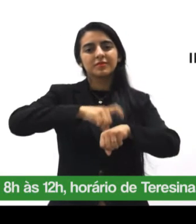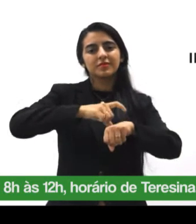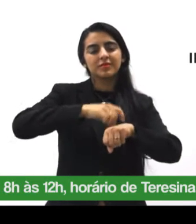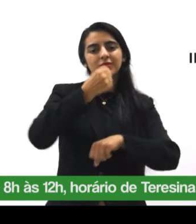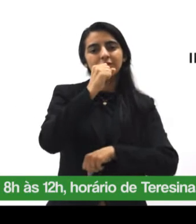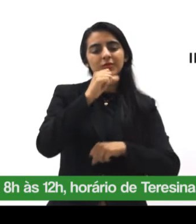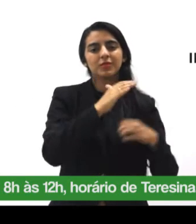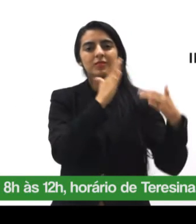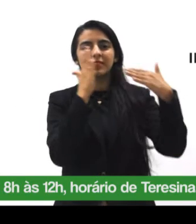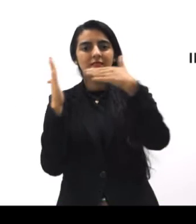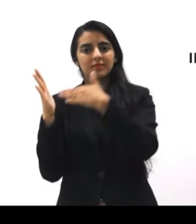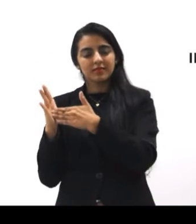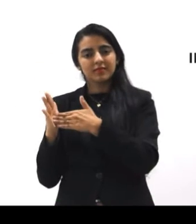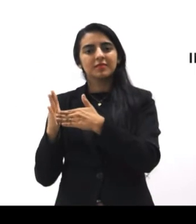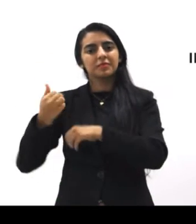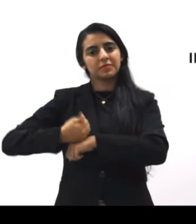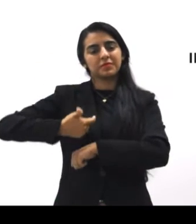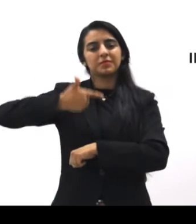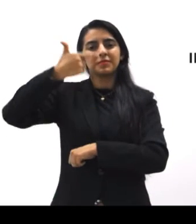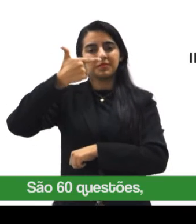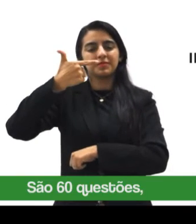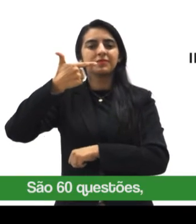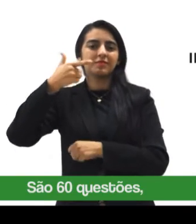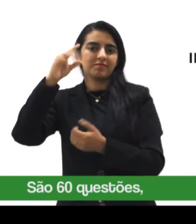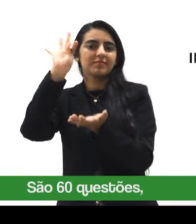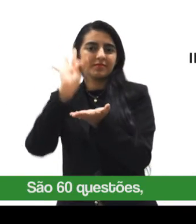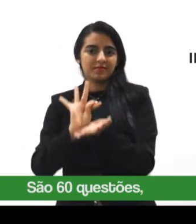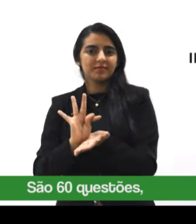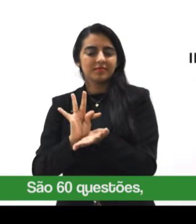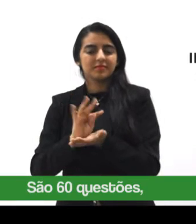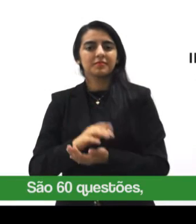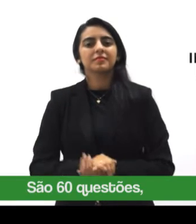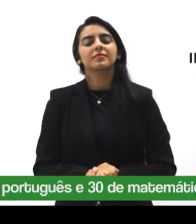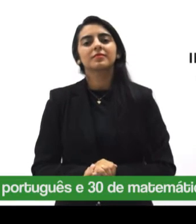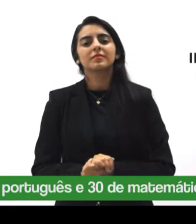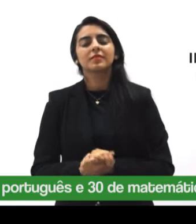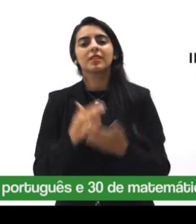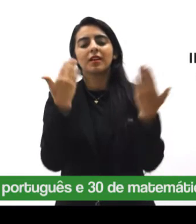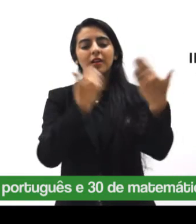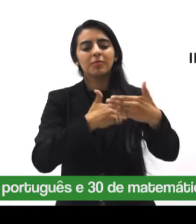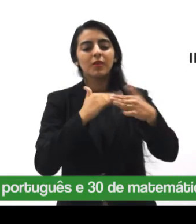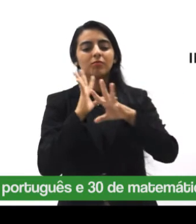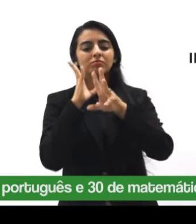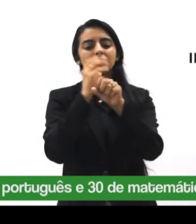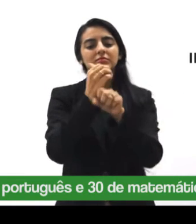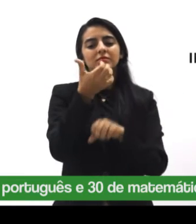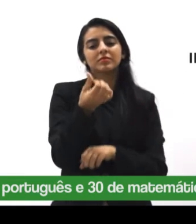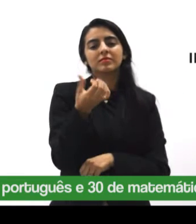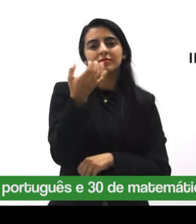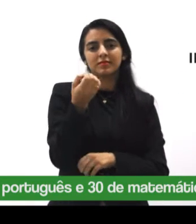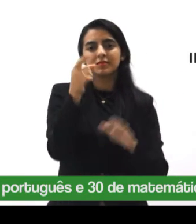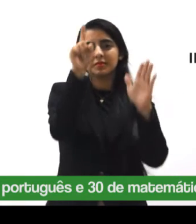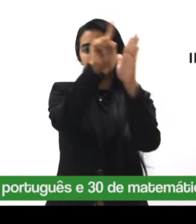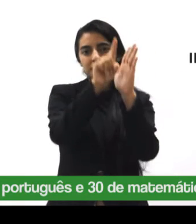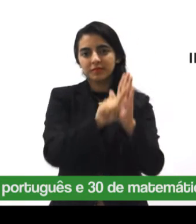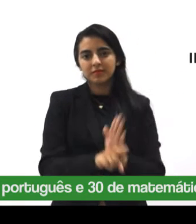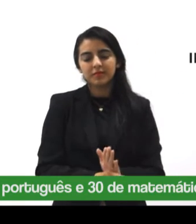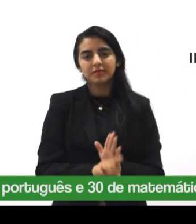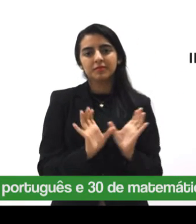horário de Teresina. São 60 questões, 30 de português e 30 de matemática.